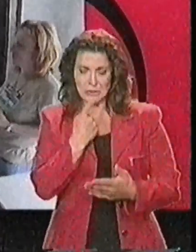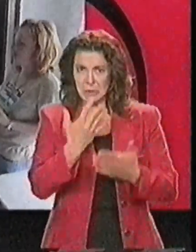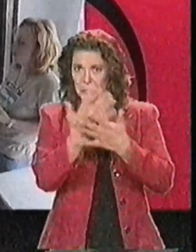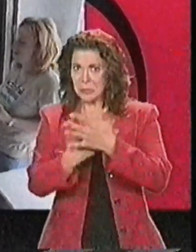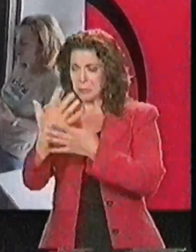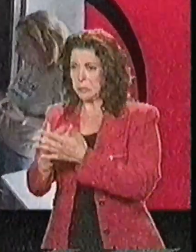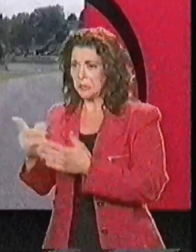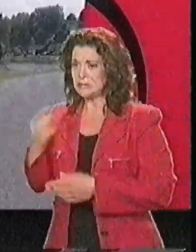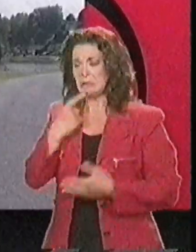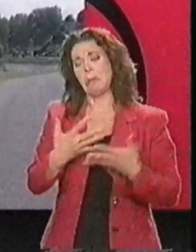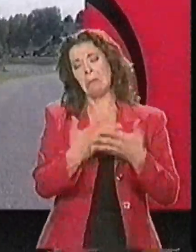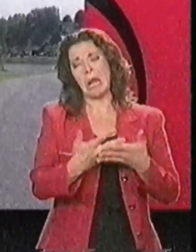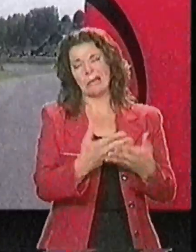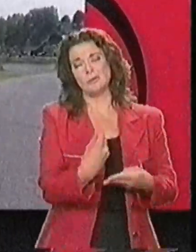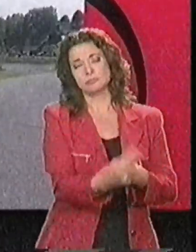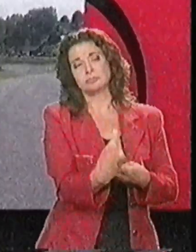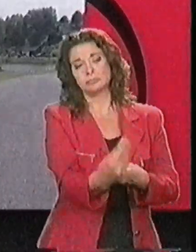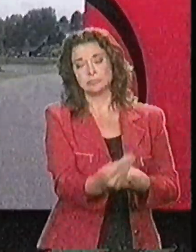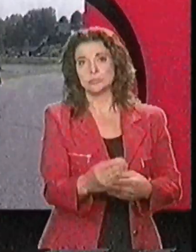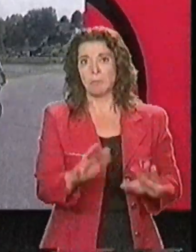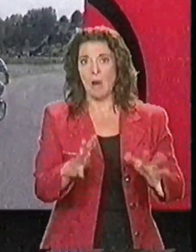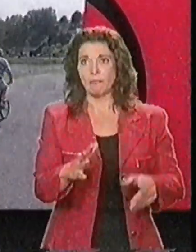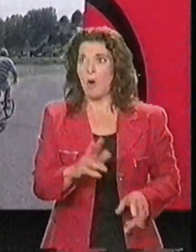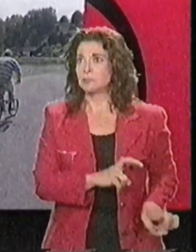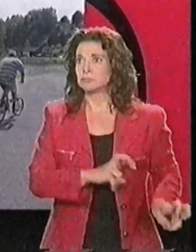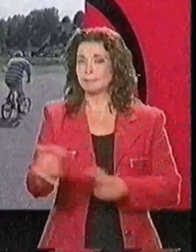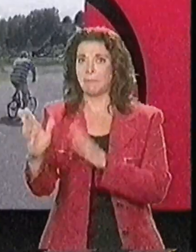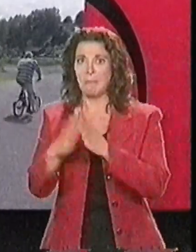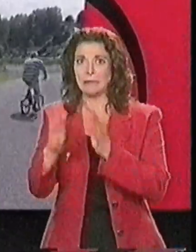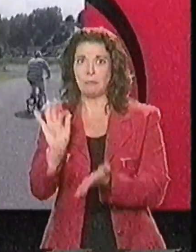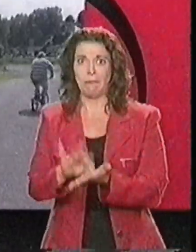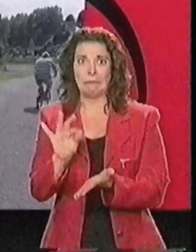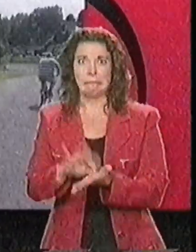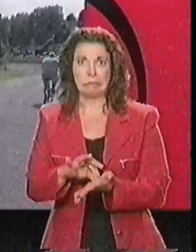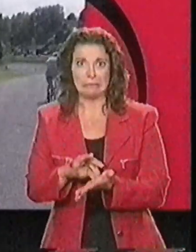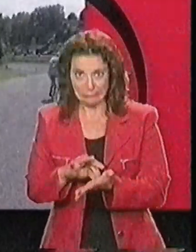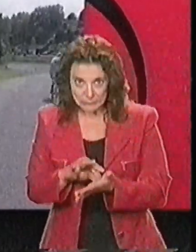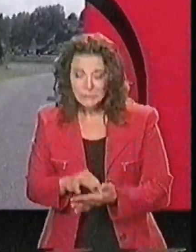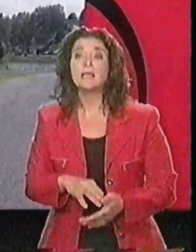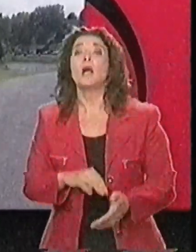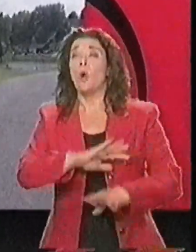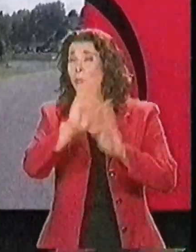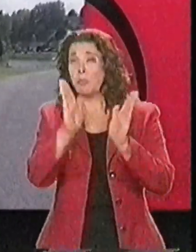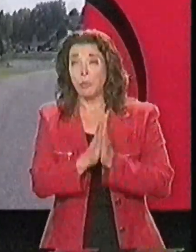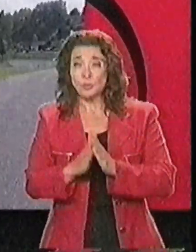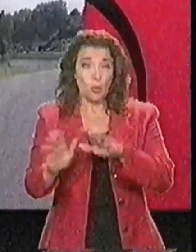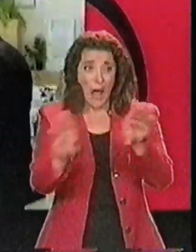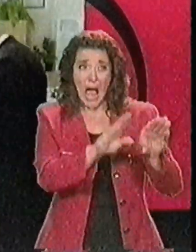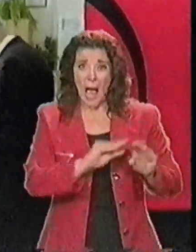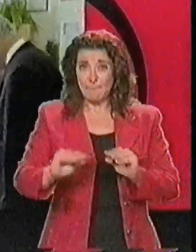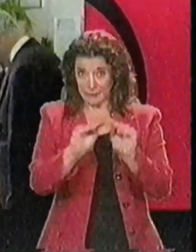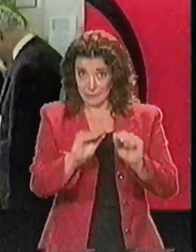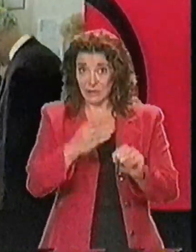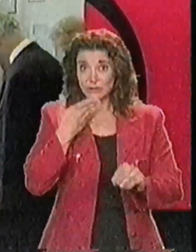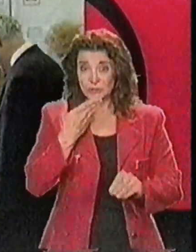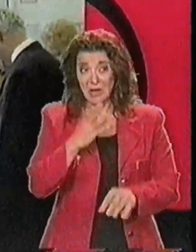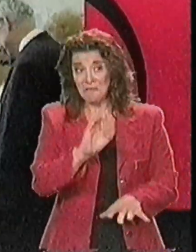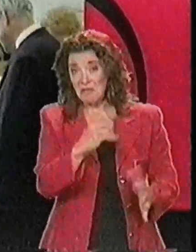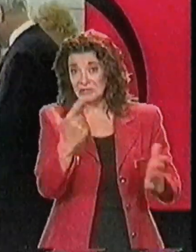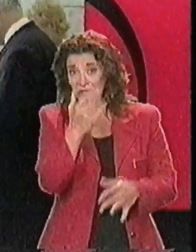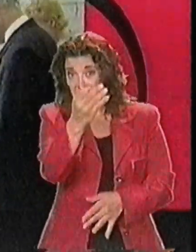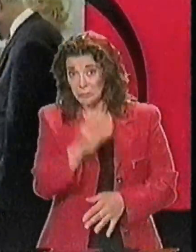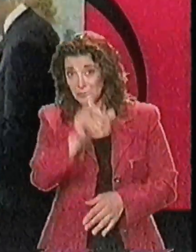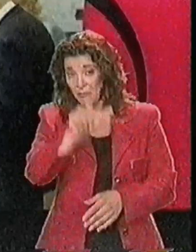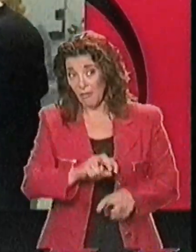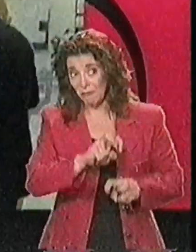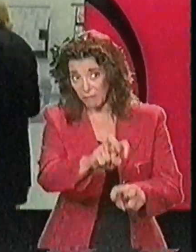gâteaux. On vote parfois ici, chez des particuliers. 27% seulement des électeurs se sont donné la peine d'aller voter. Selon les sondages réalisés à